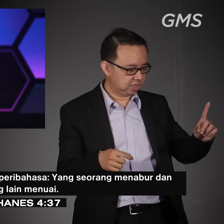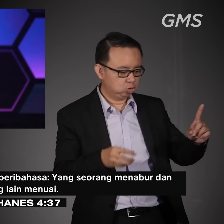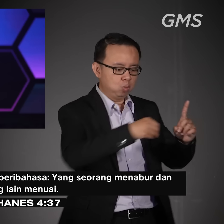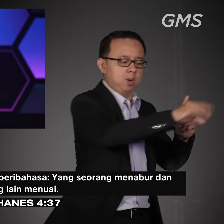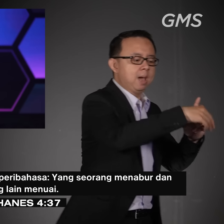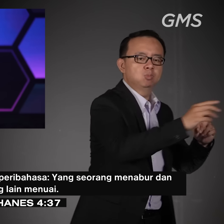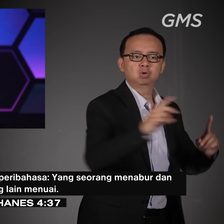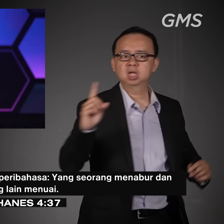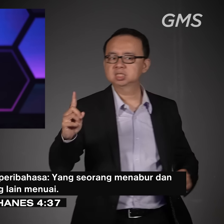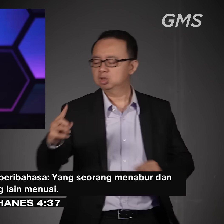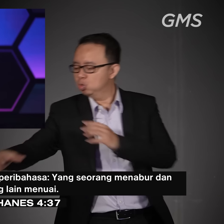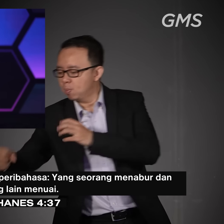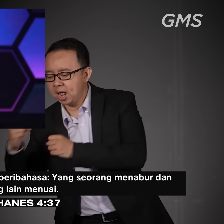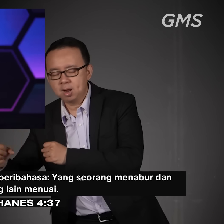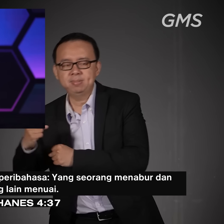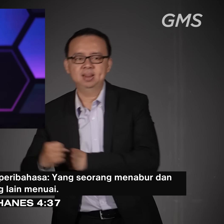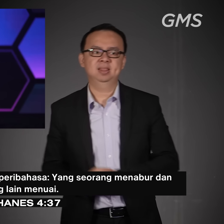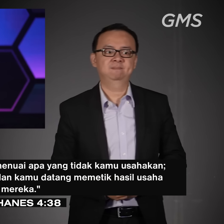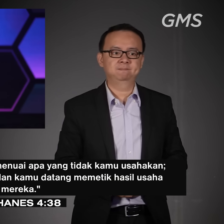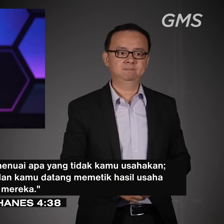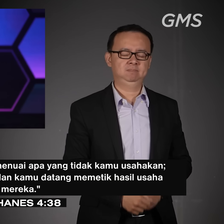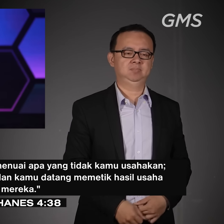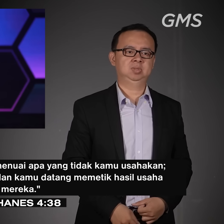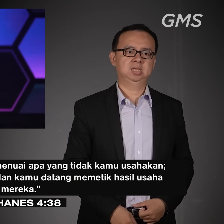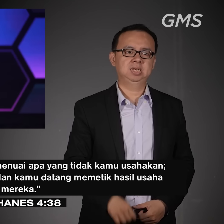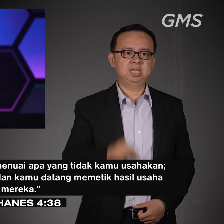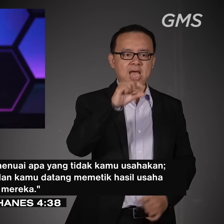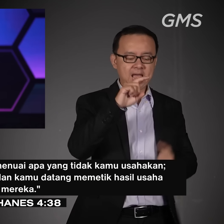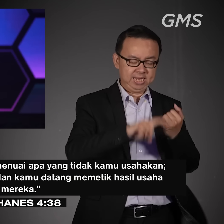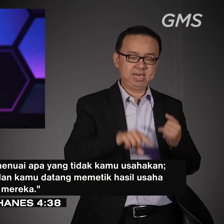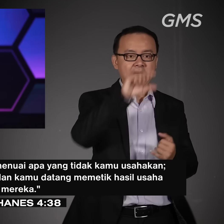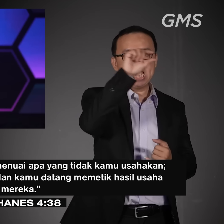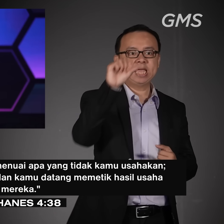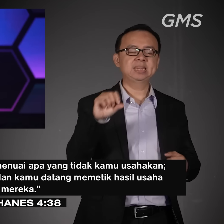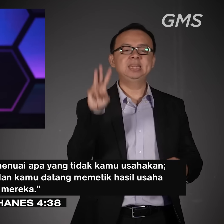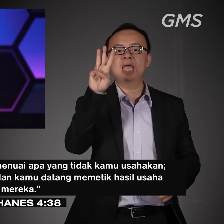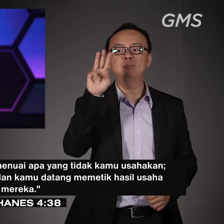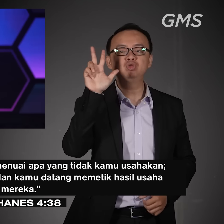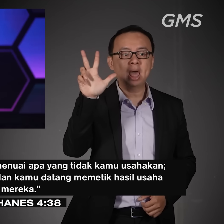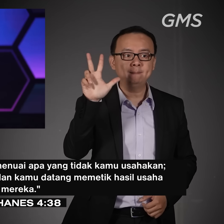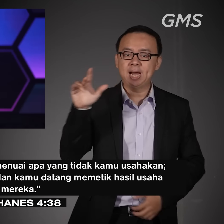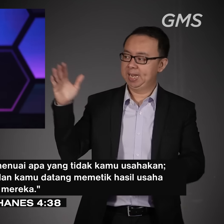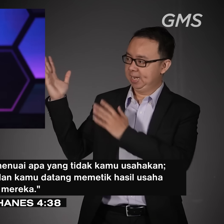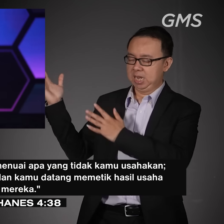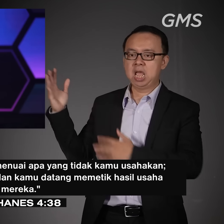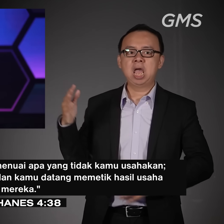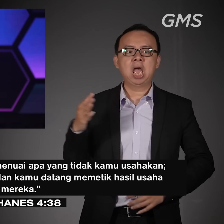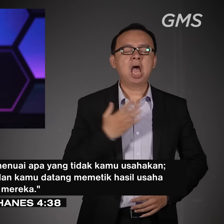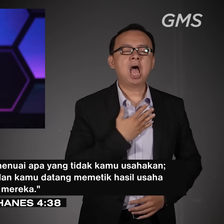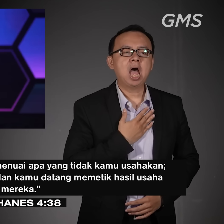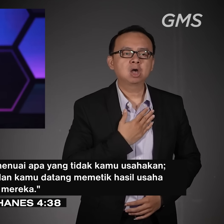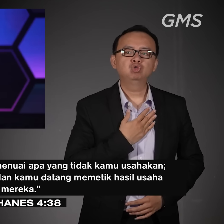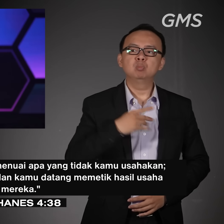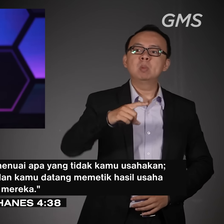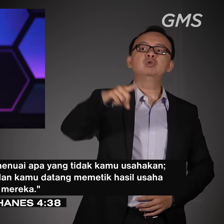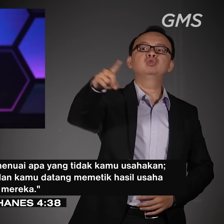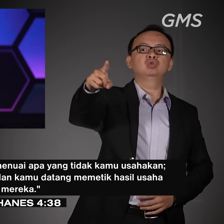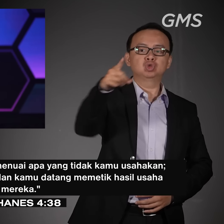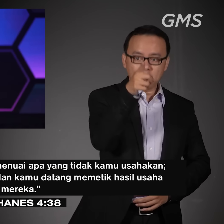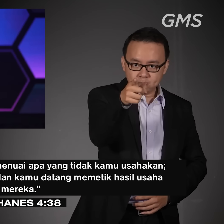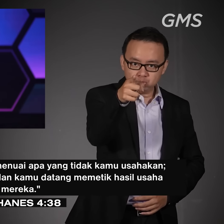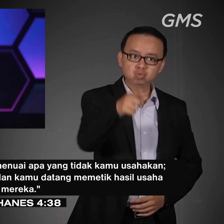Ayat 38 ayat terakhir kita bahas hari ini. Aku, kata Yesus, mengutus kamu. Aku utus kamu.